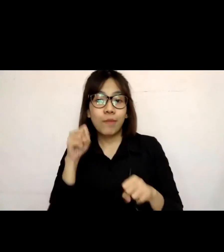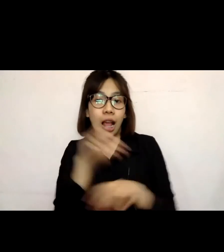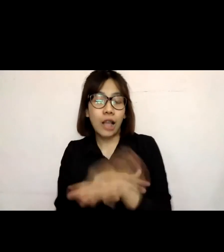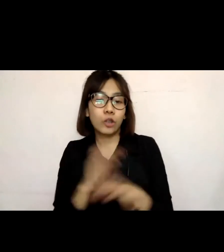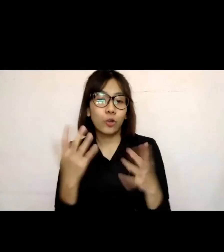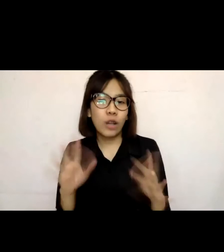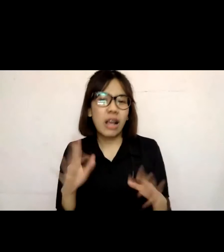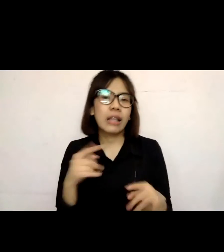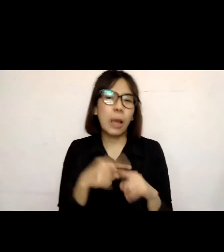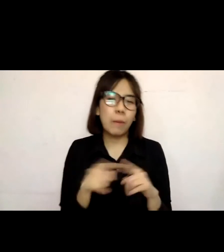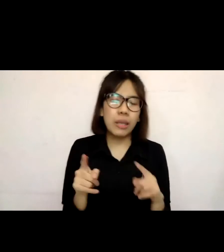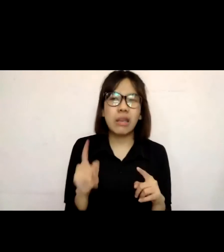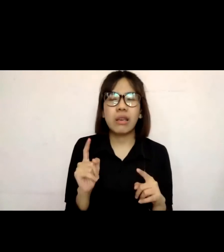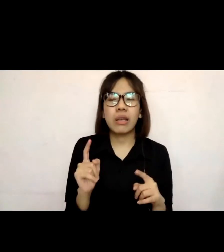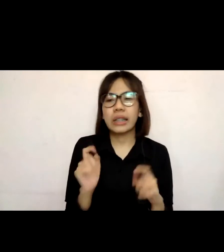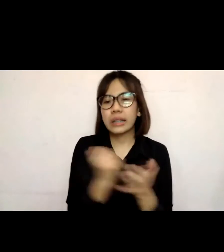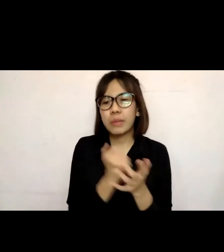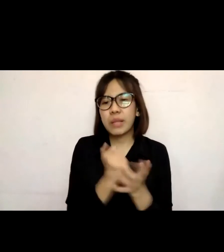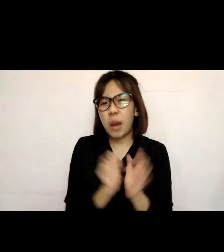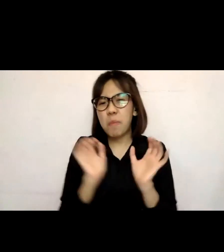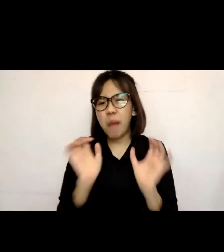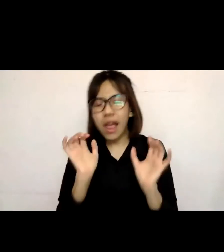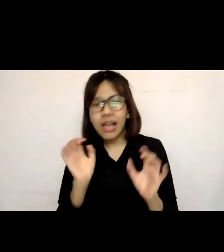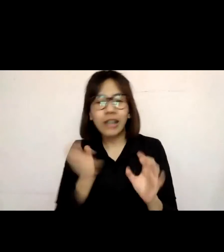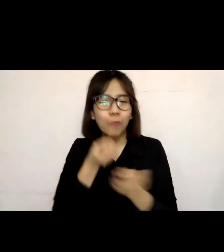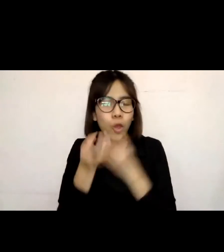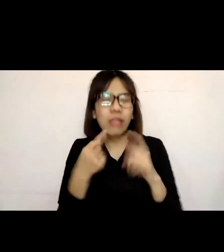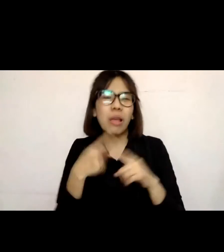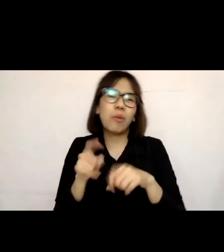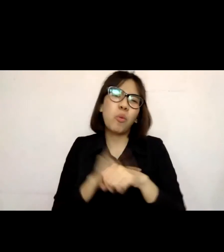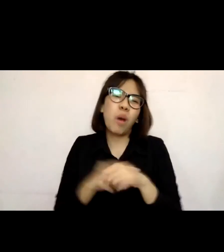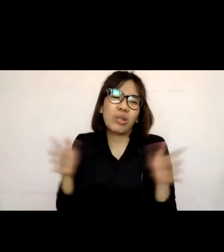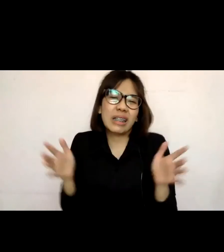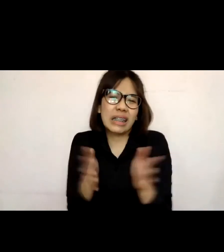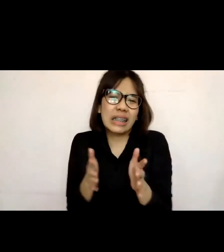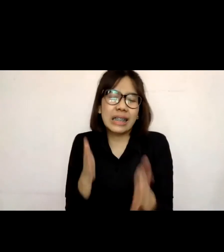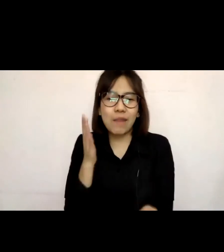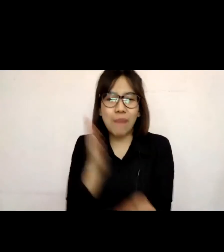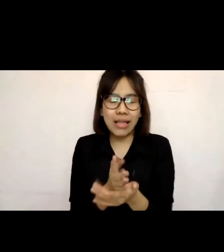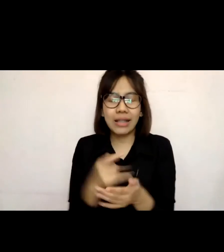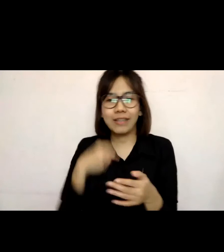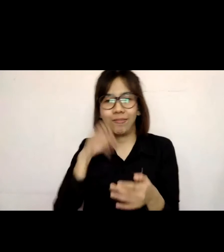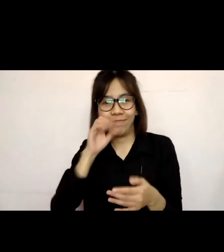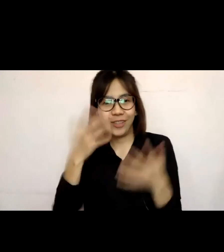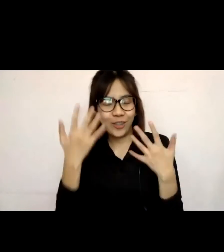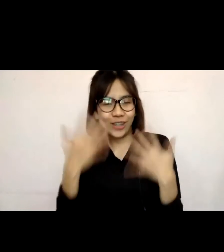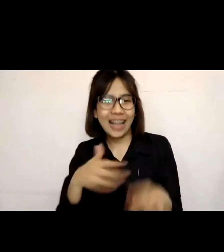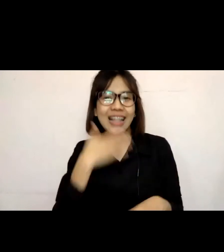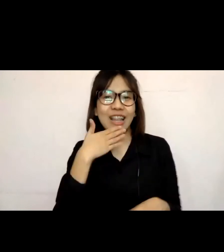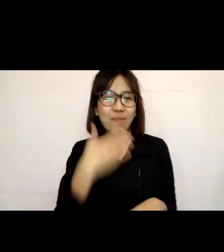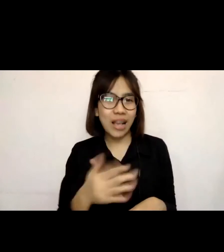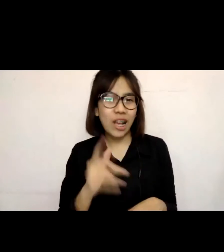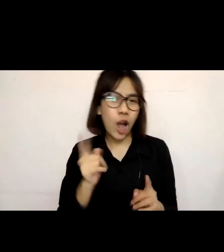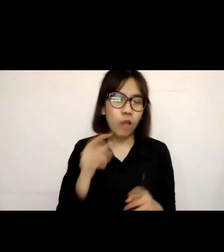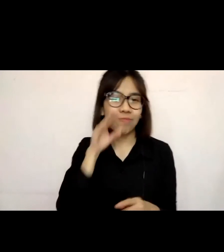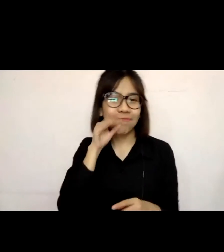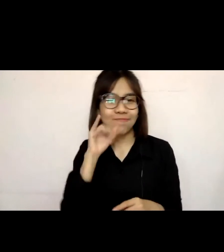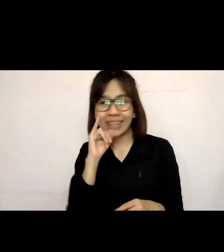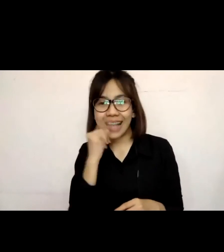muridnya, baik perempuan maupun laki-laki. Di sini juga yang kelima, adanya penggunaan bahasa yang responsif gender.